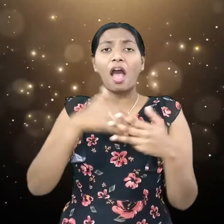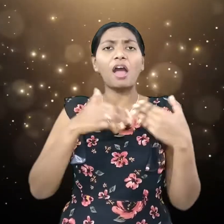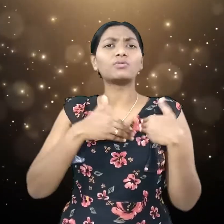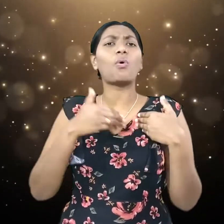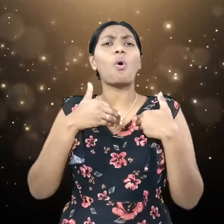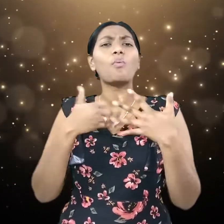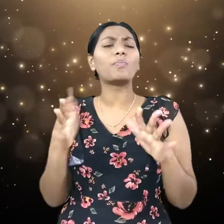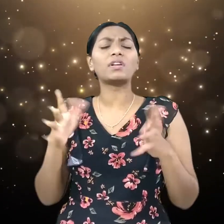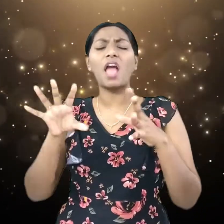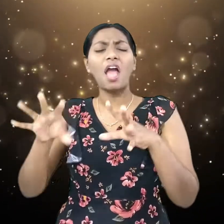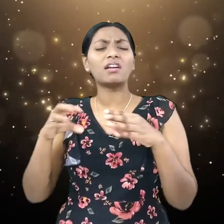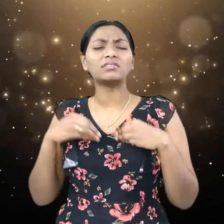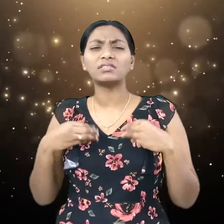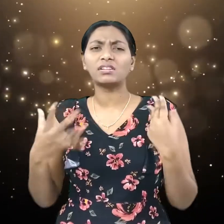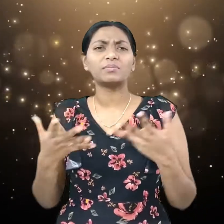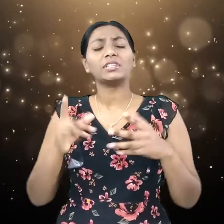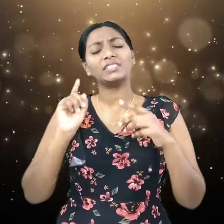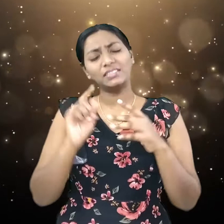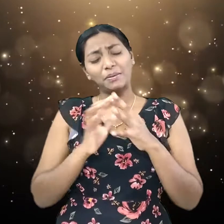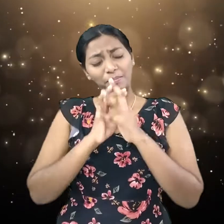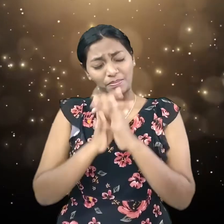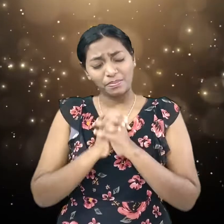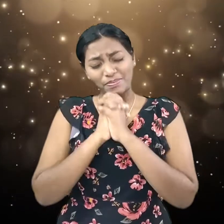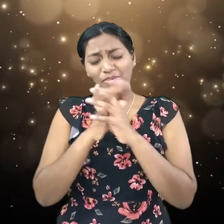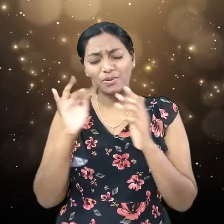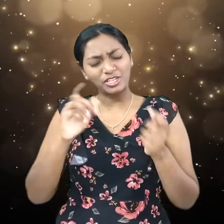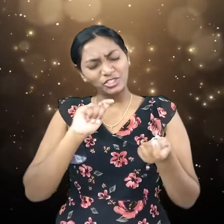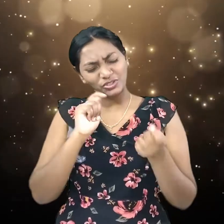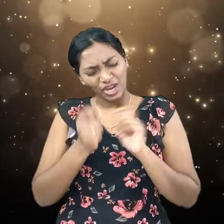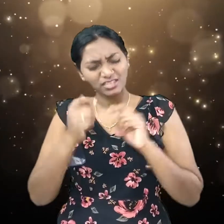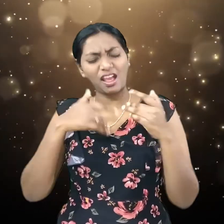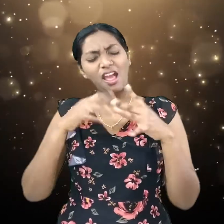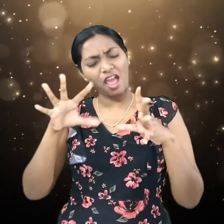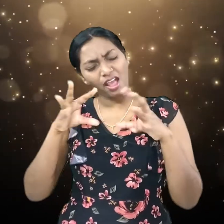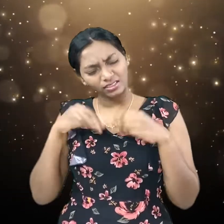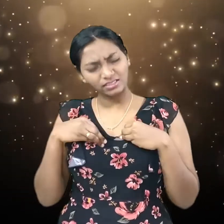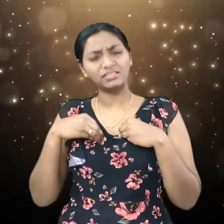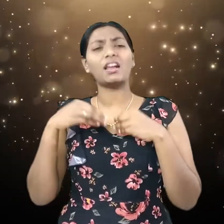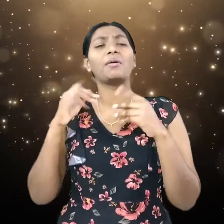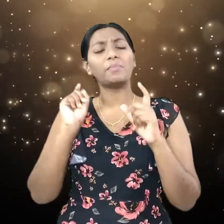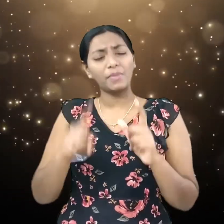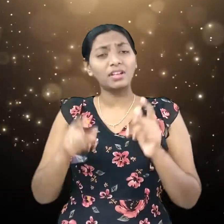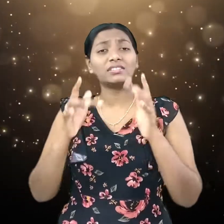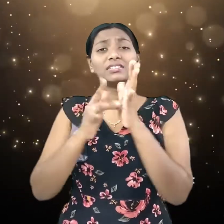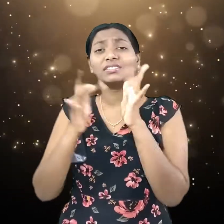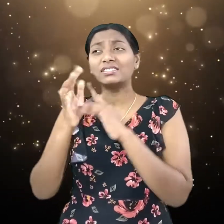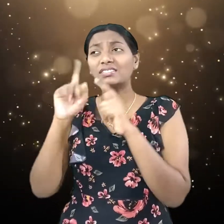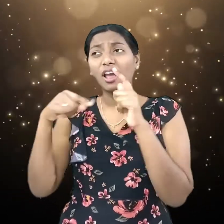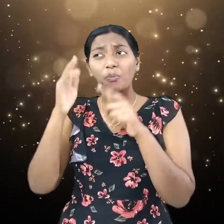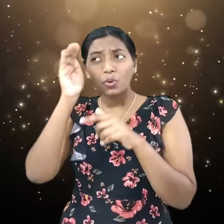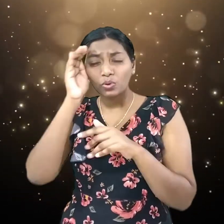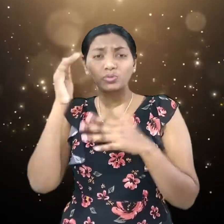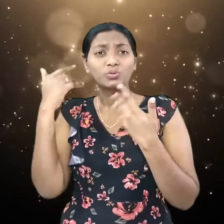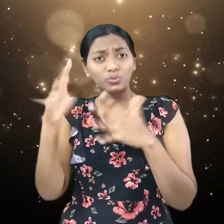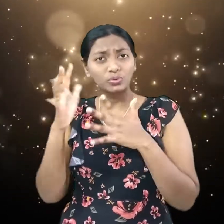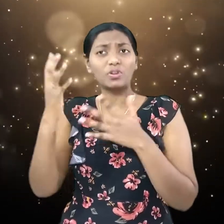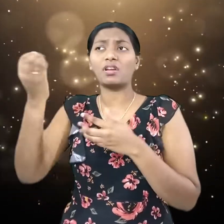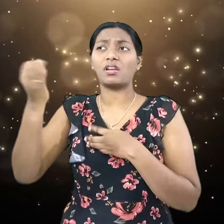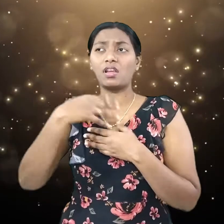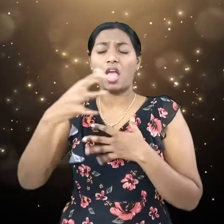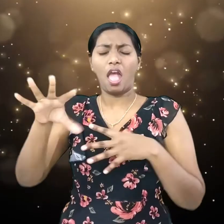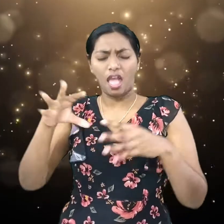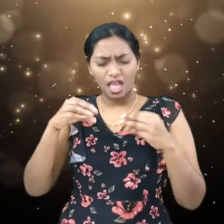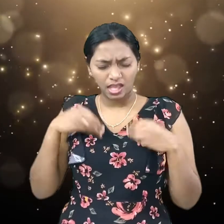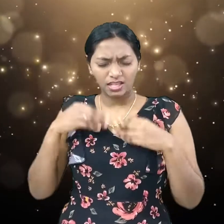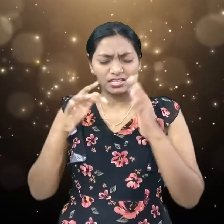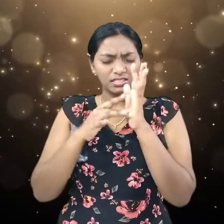कीजिए मनुष्य के सारे विश्व के लिए अजी जका बा कि उनके हृदय खुले होंगे सुसमाचार को ग्रहण